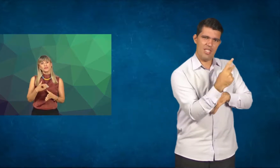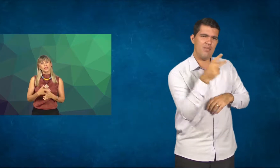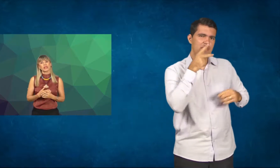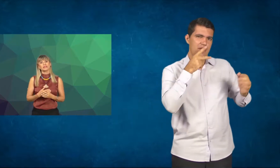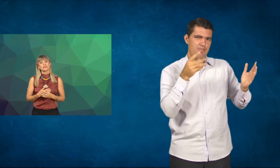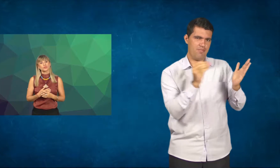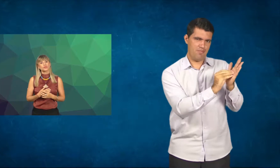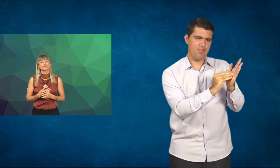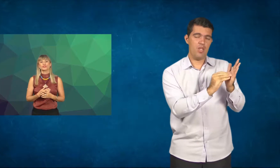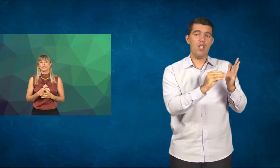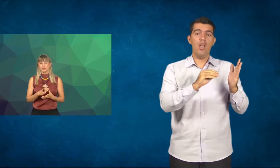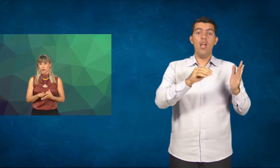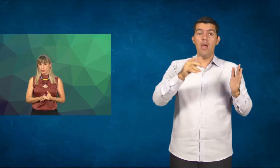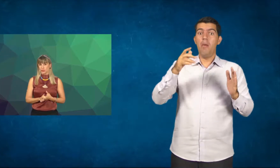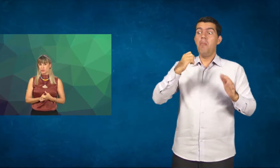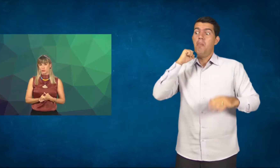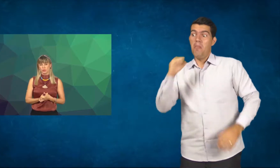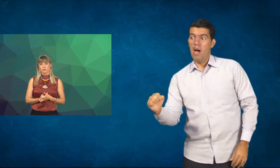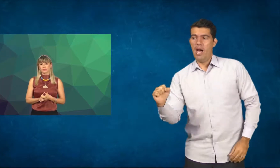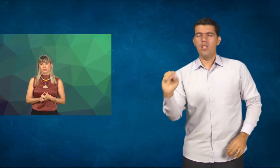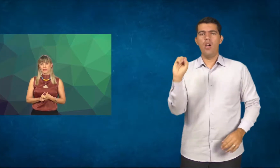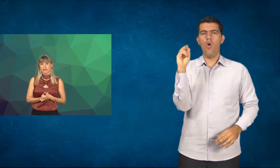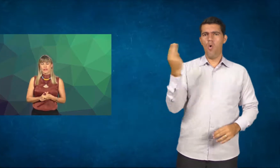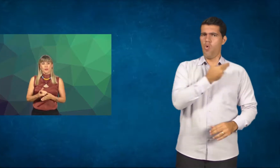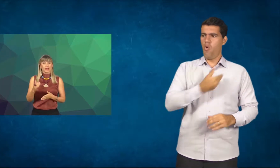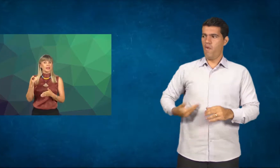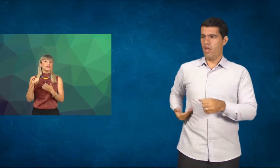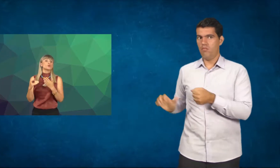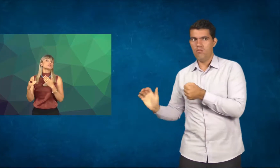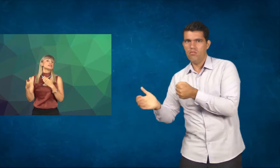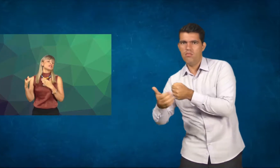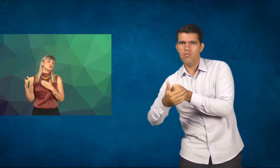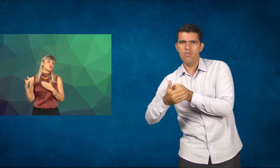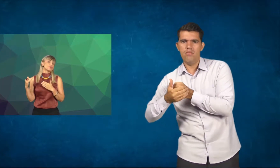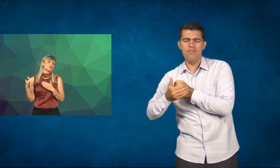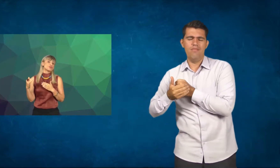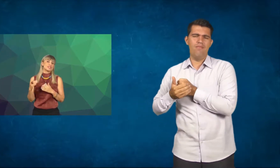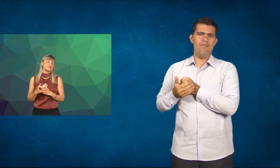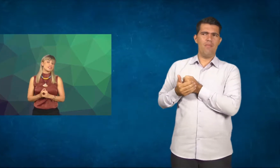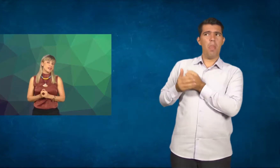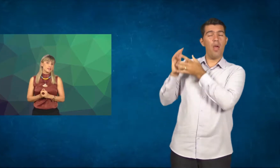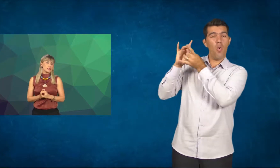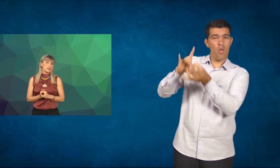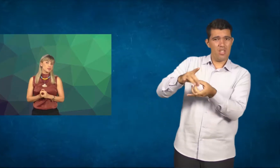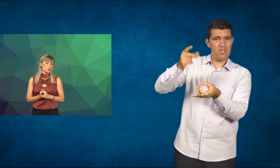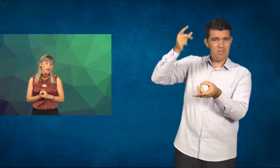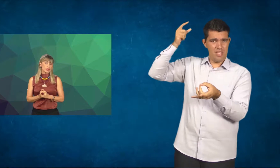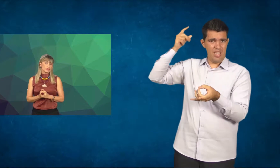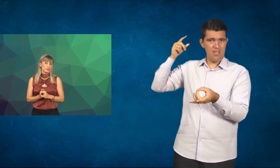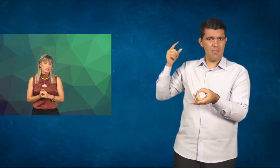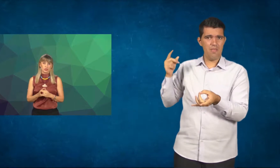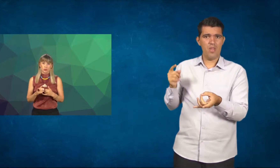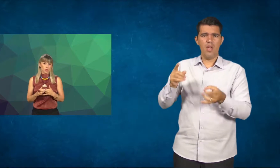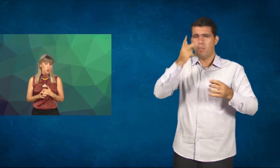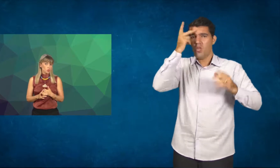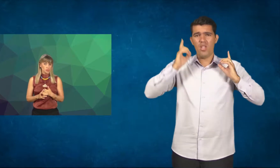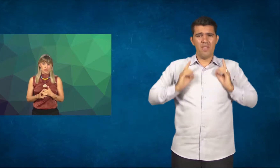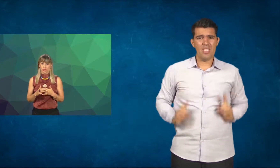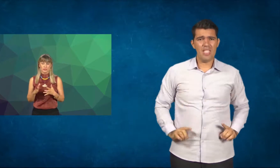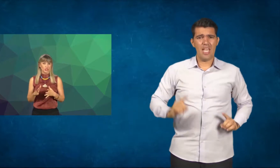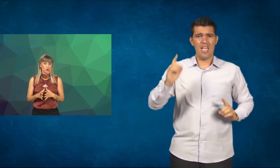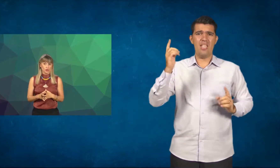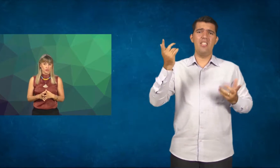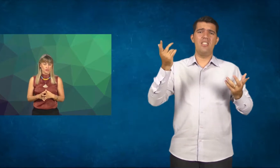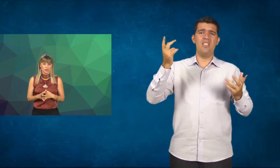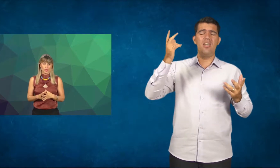eram sacrificadas ou escondidas pelo poder público. Para aquele contexto, os deficientes intelectuais,